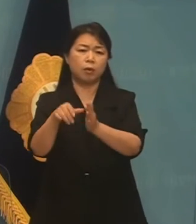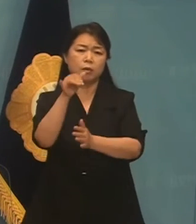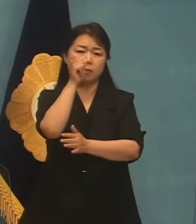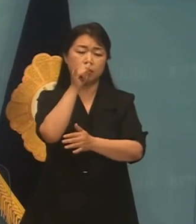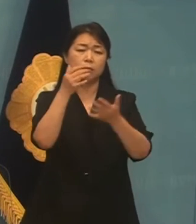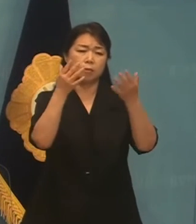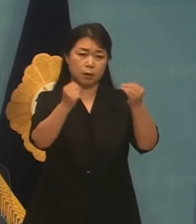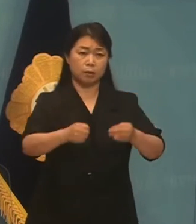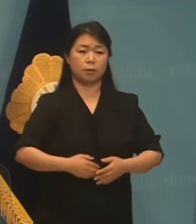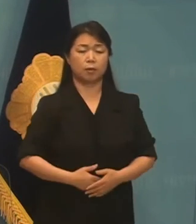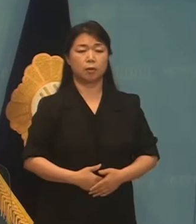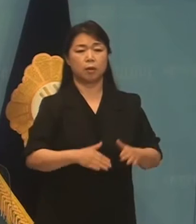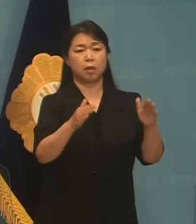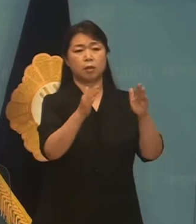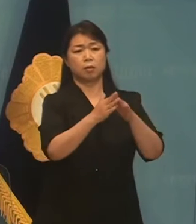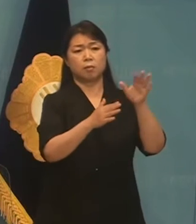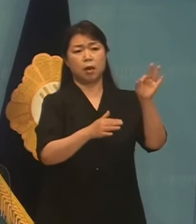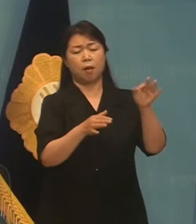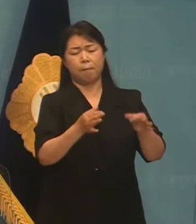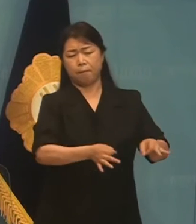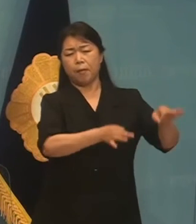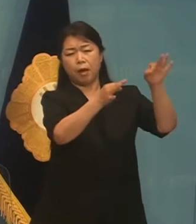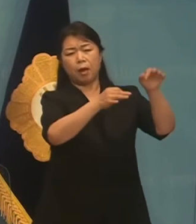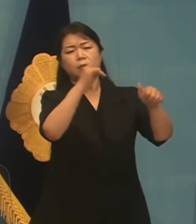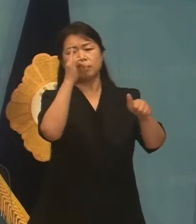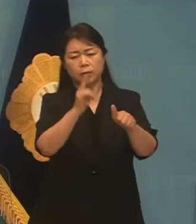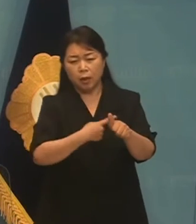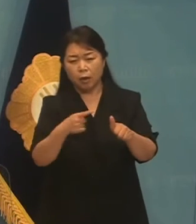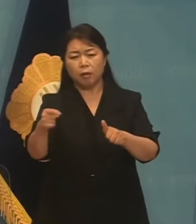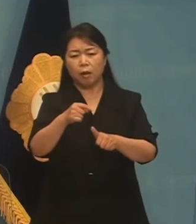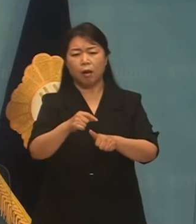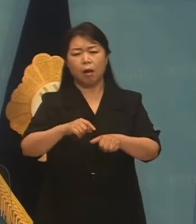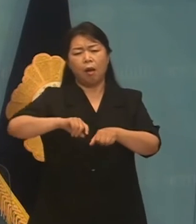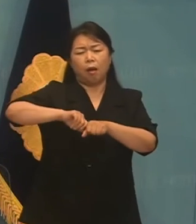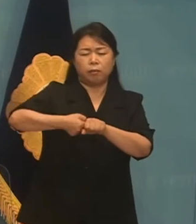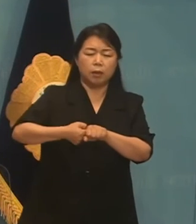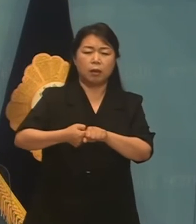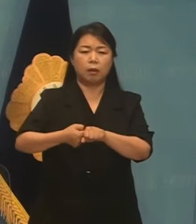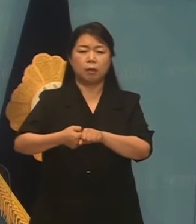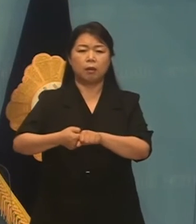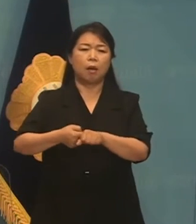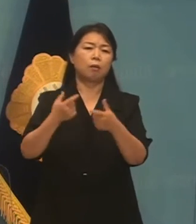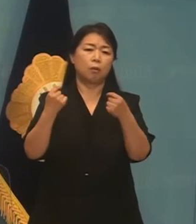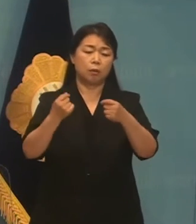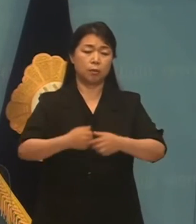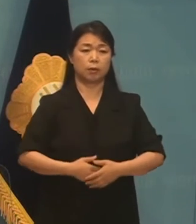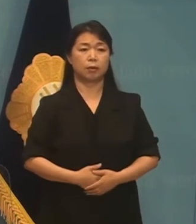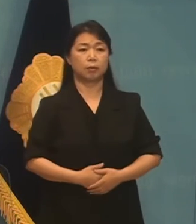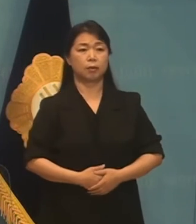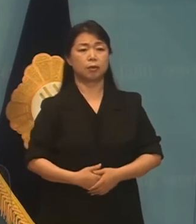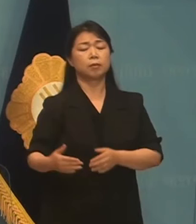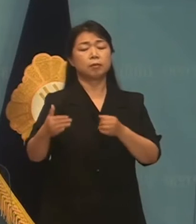많습니다. 집값 폭등이 곧 재앙이 되어버린 것입니다. 그래서